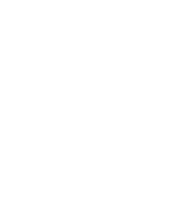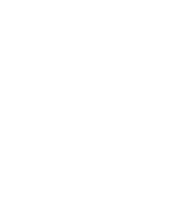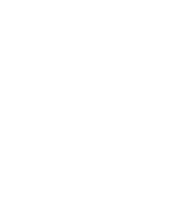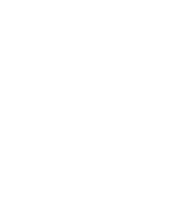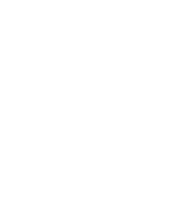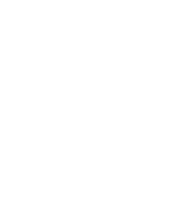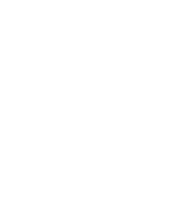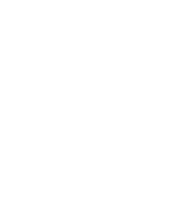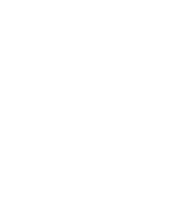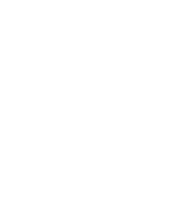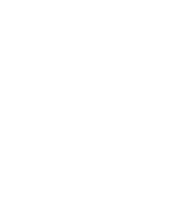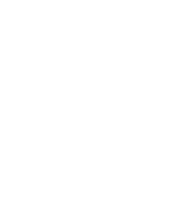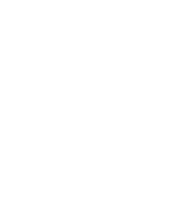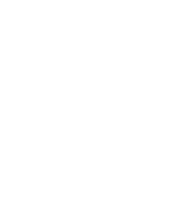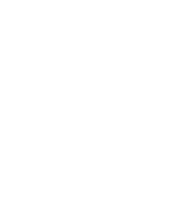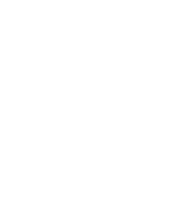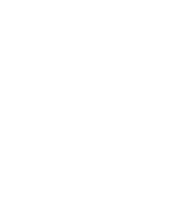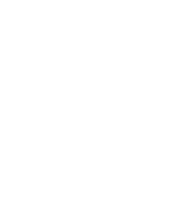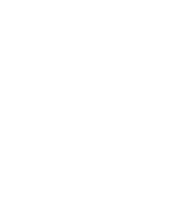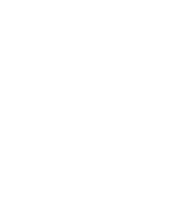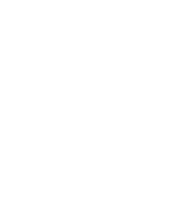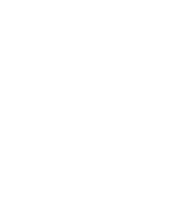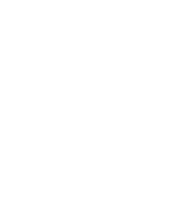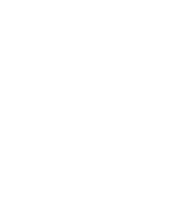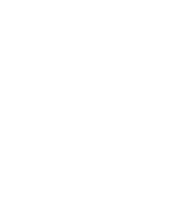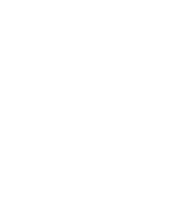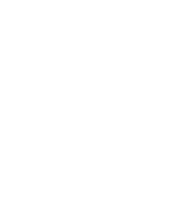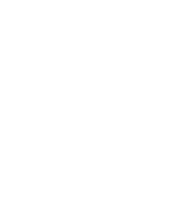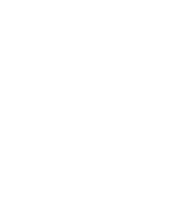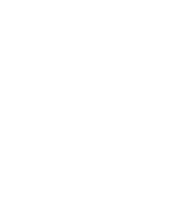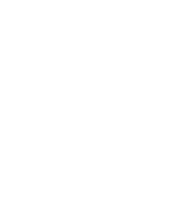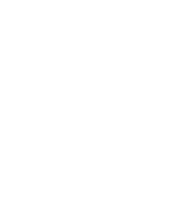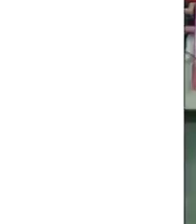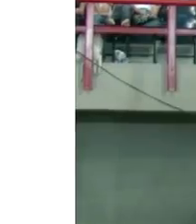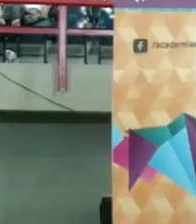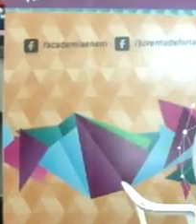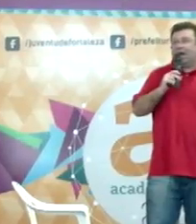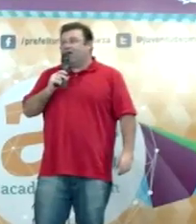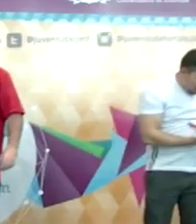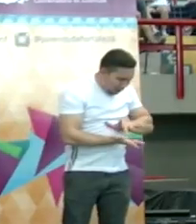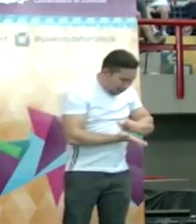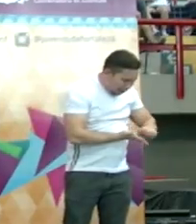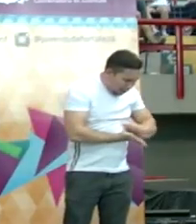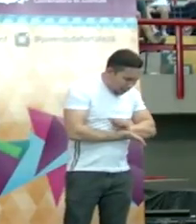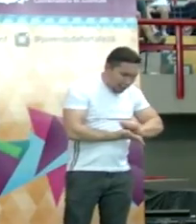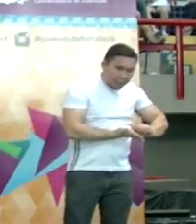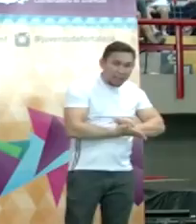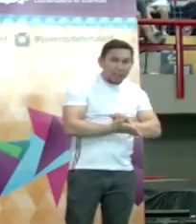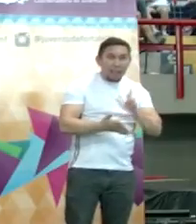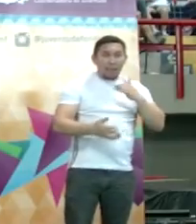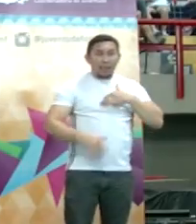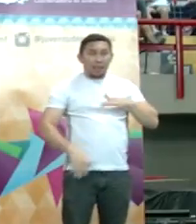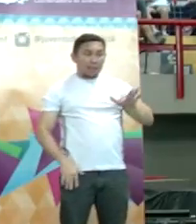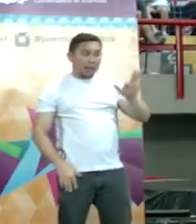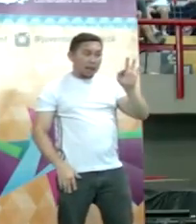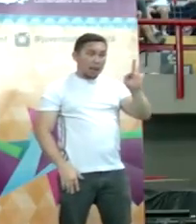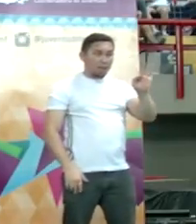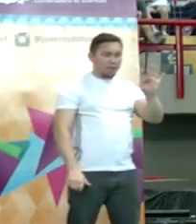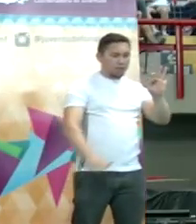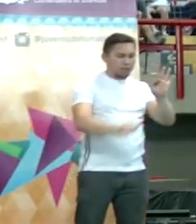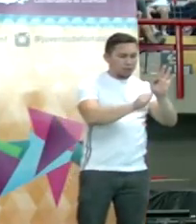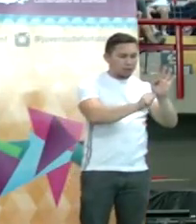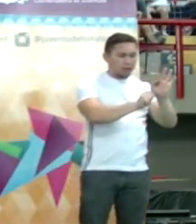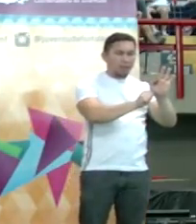isso mesmo. É isso mesmo. Aí eu pergunto para você. A força de